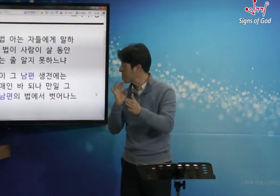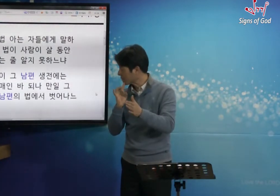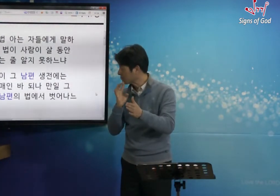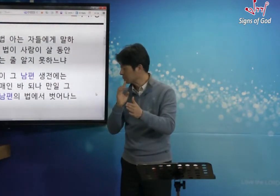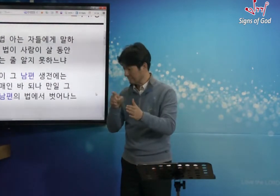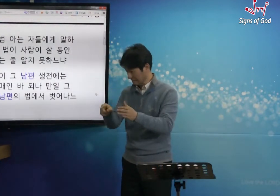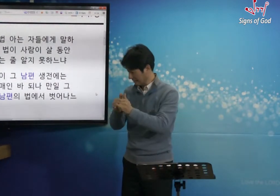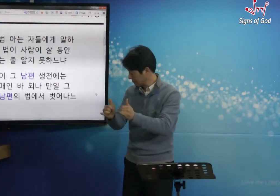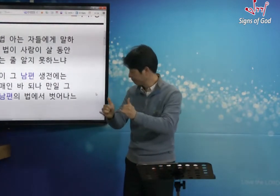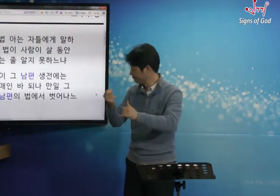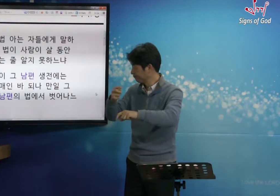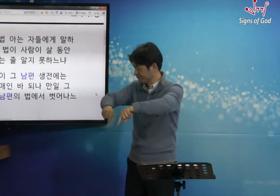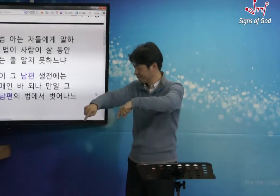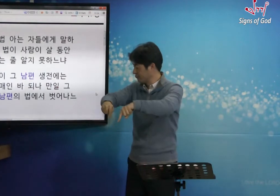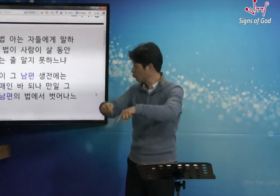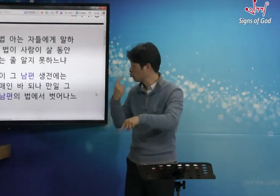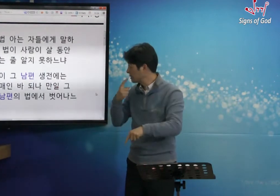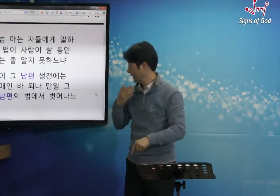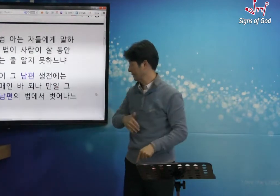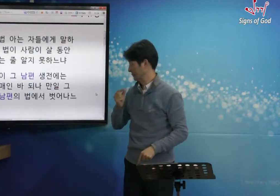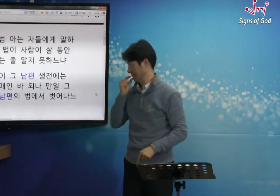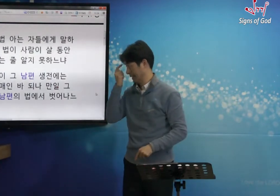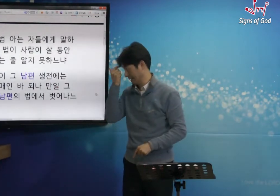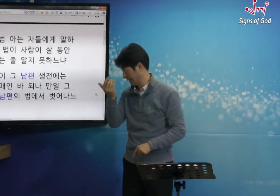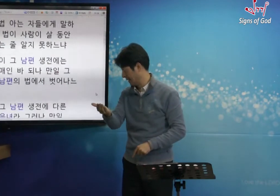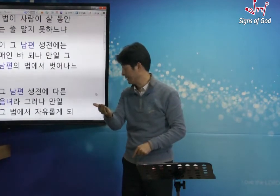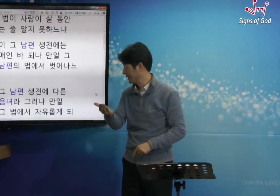살 동안만 그를 주관하는 줄 알지 못하느냐.